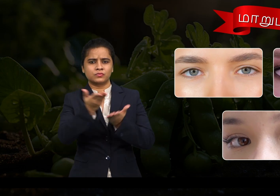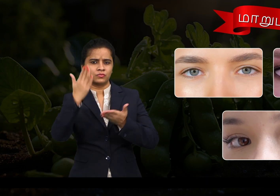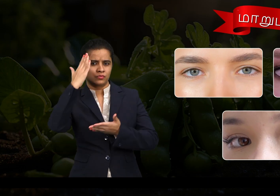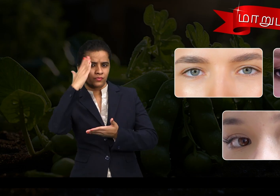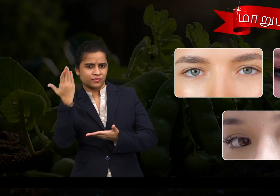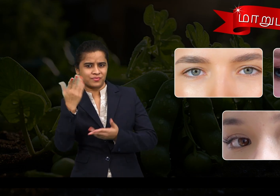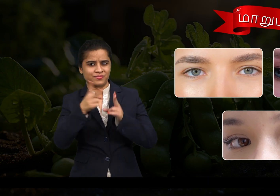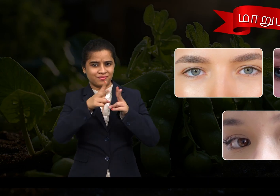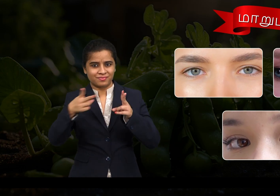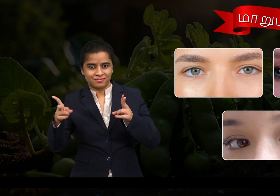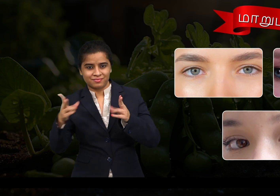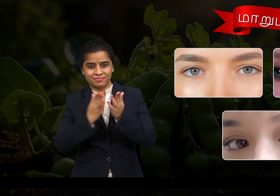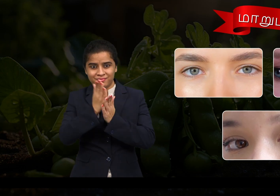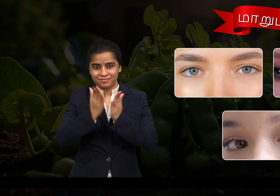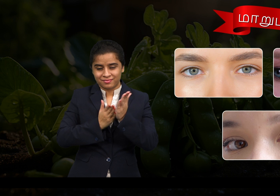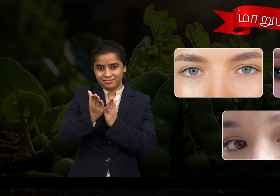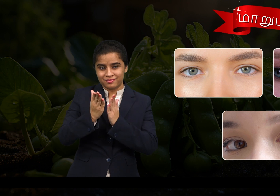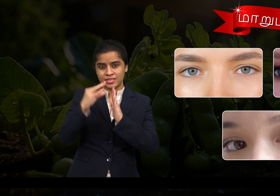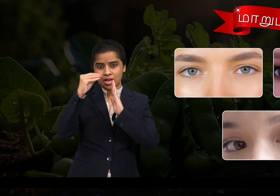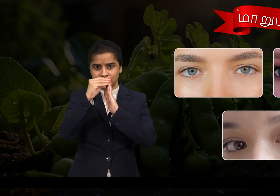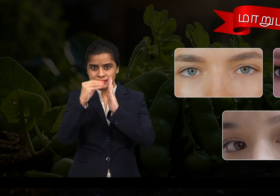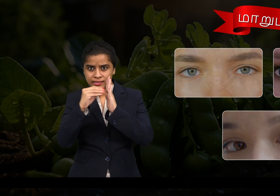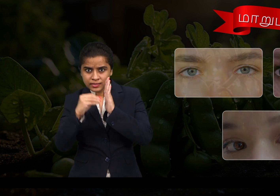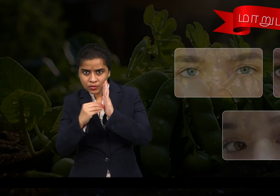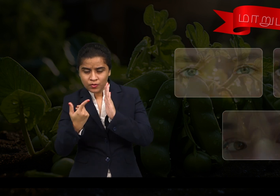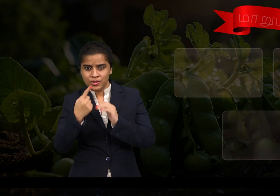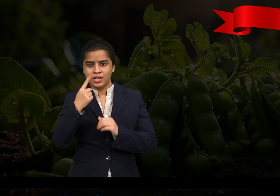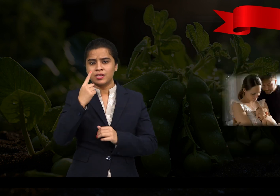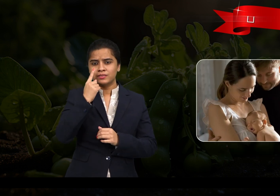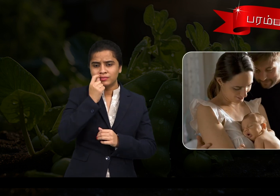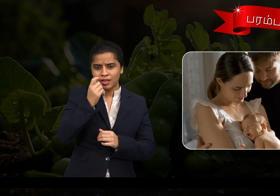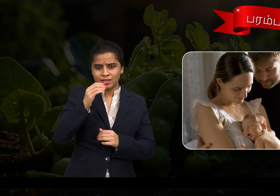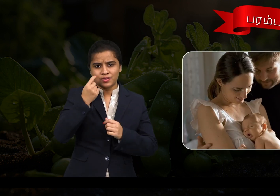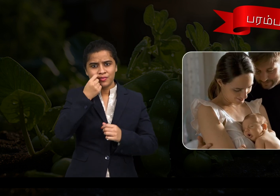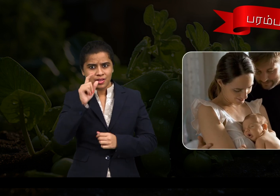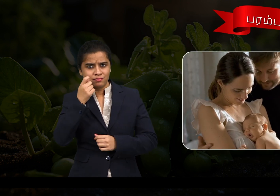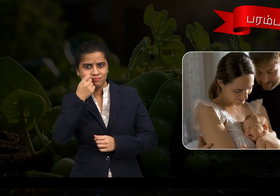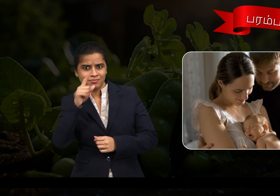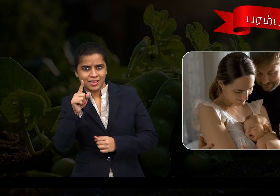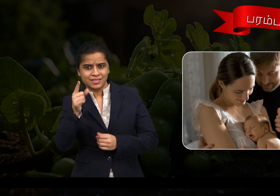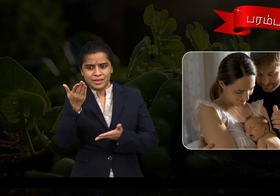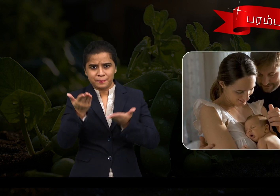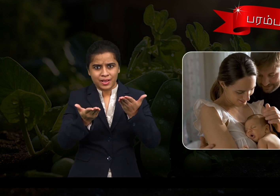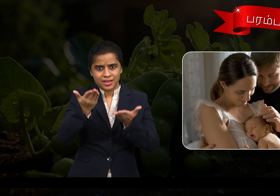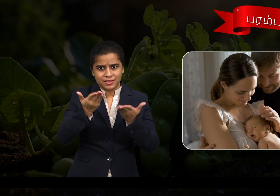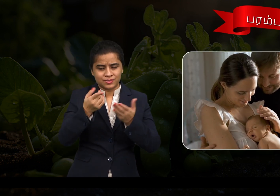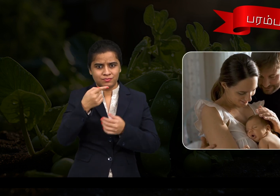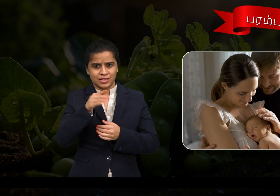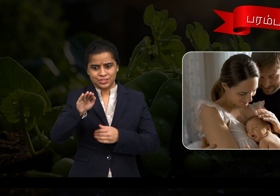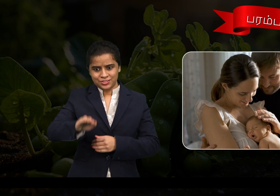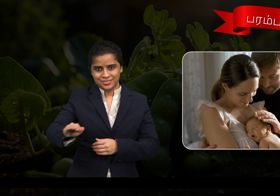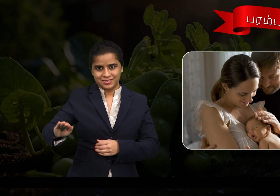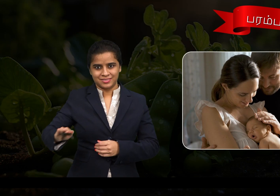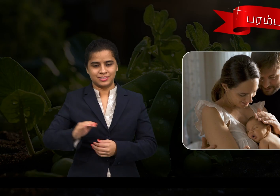பெற்றோருடன் ஒப்பிடும்போது சந்ததியினரின் குணாதிசயங்களில் உள்ள வேறுபாடு மாறுபாடு என்பதை இப்போது